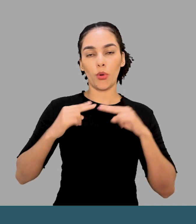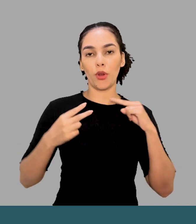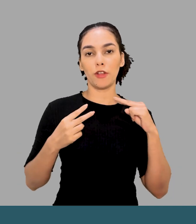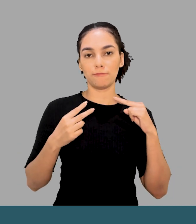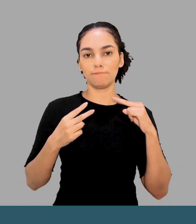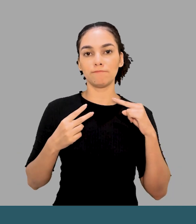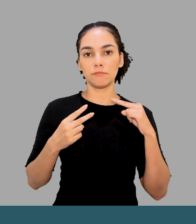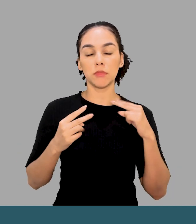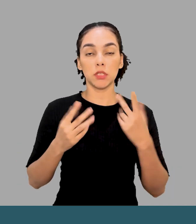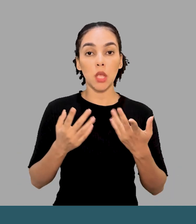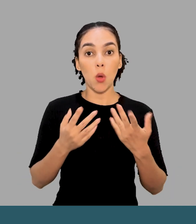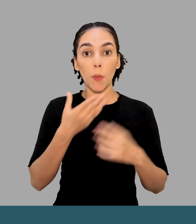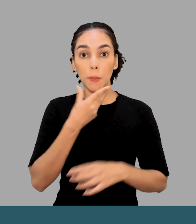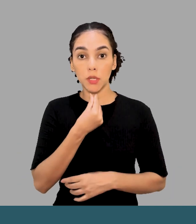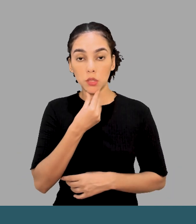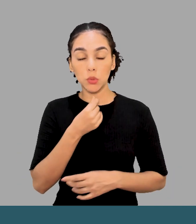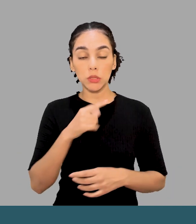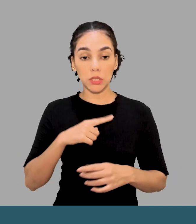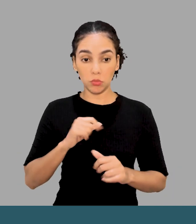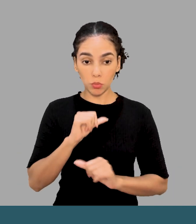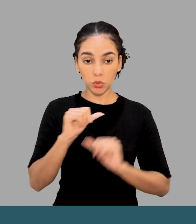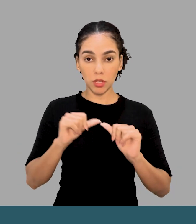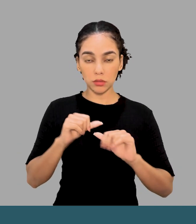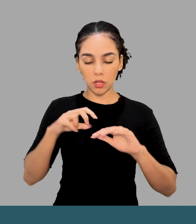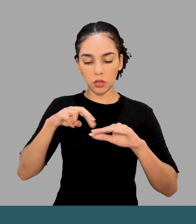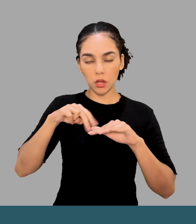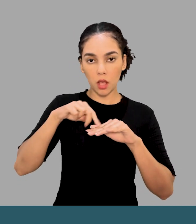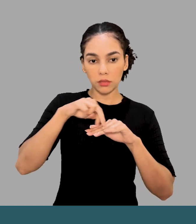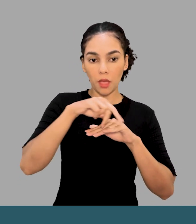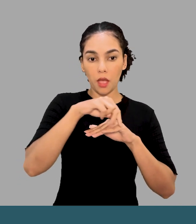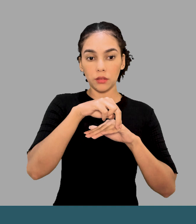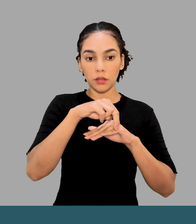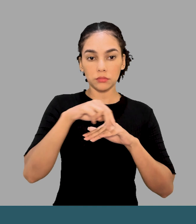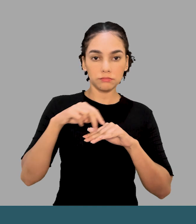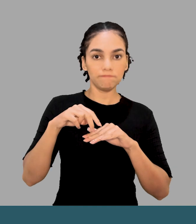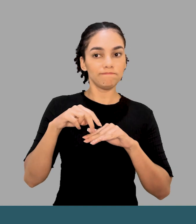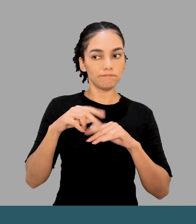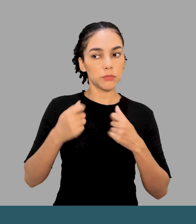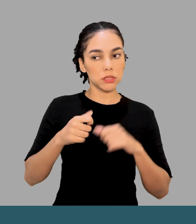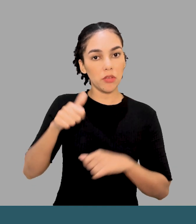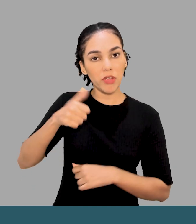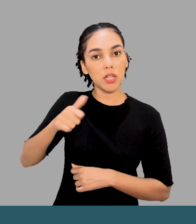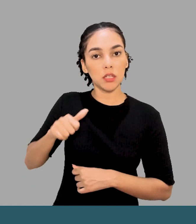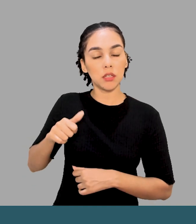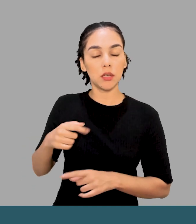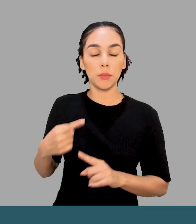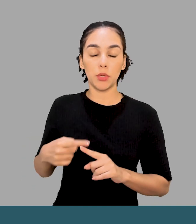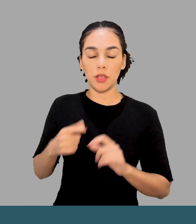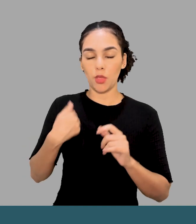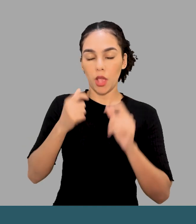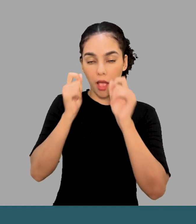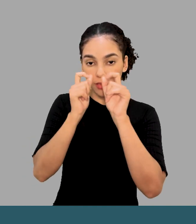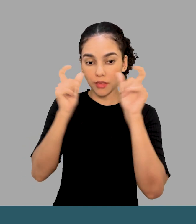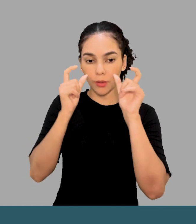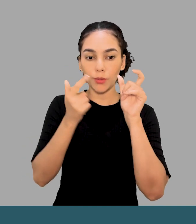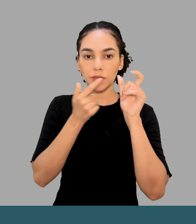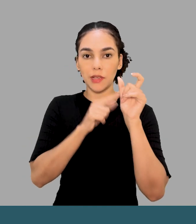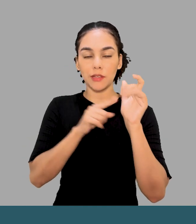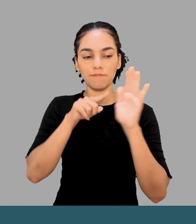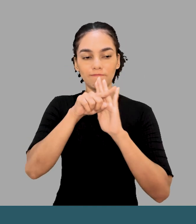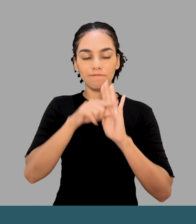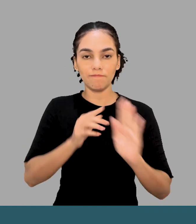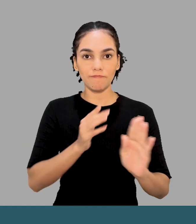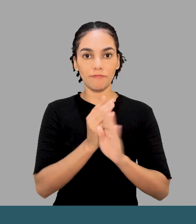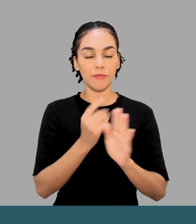os meninos que tiverem uma alteração de marcha, eles têm que ser avaliados. Ficando atento, a gente consegue fazer o diagnóstico o mais